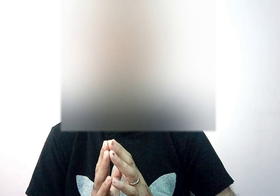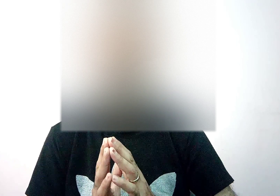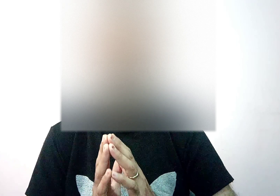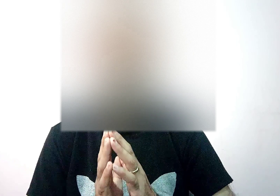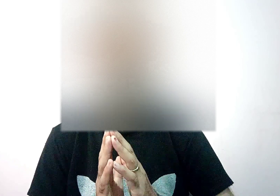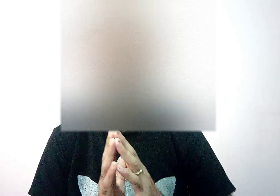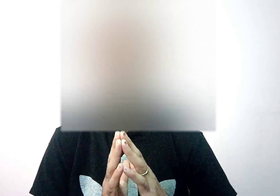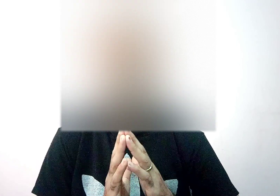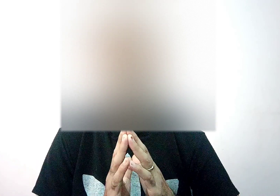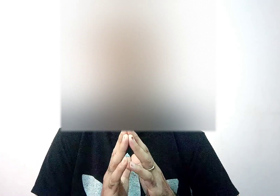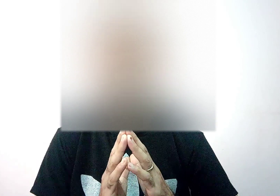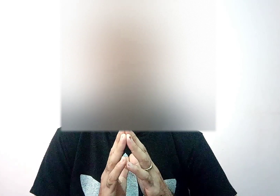هتتعمل.